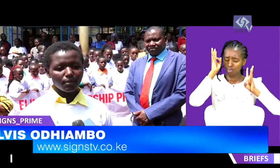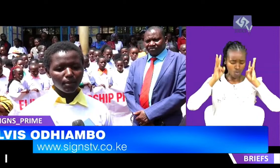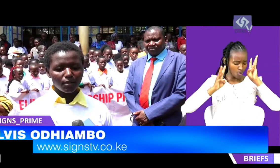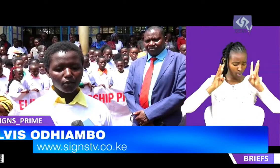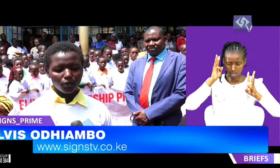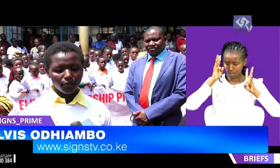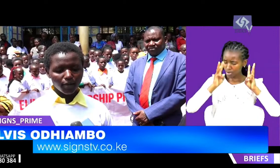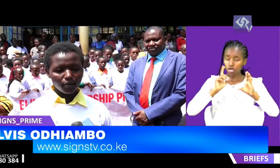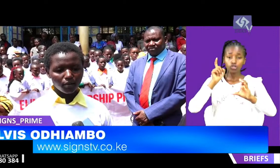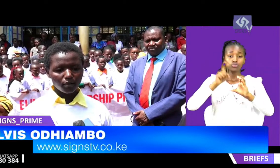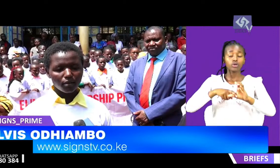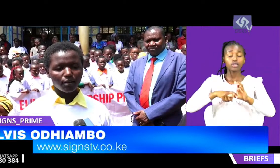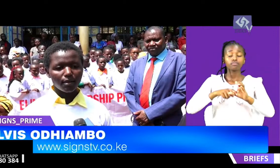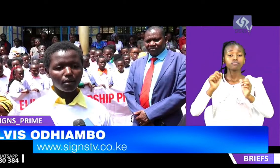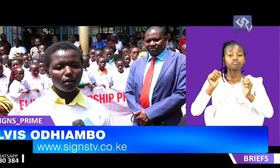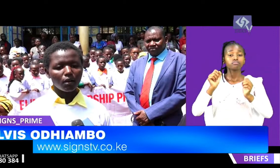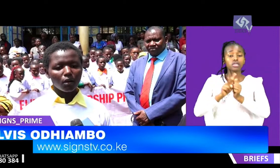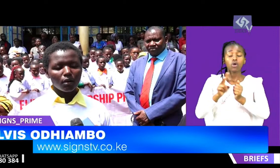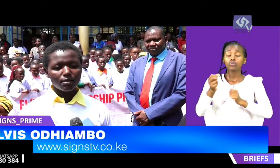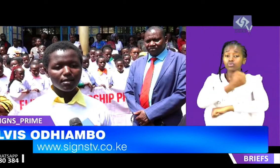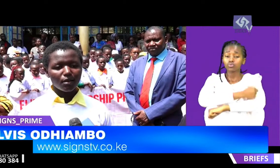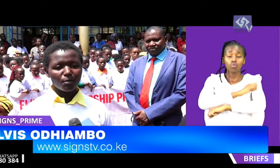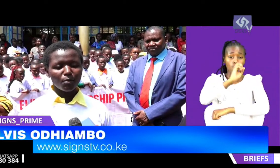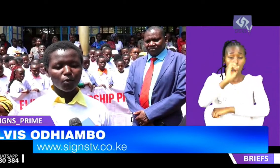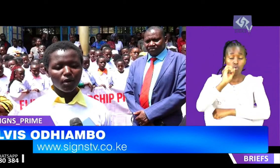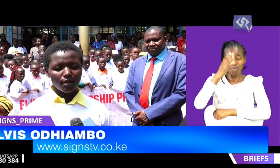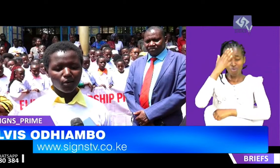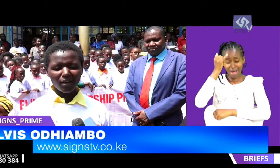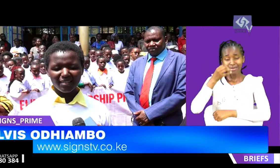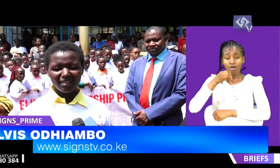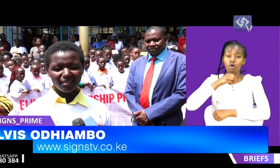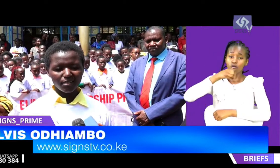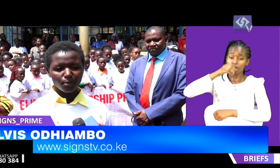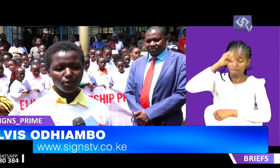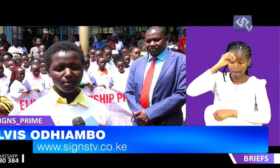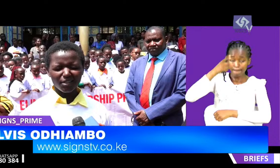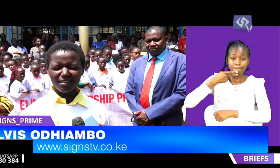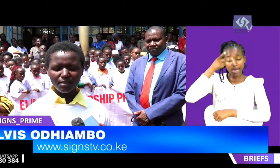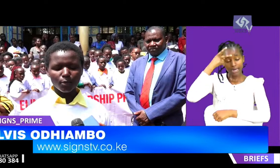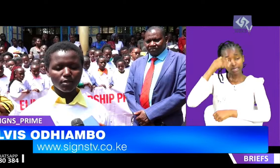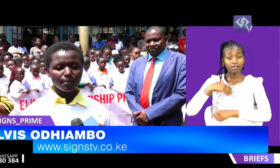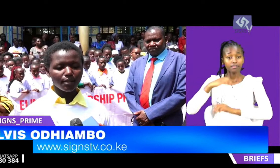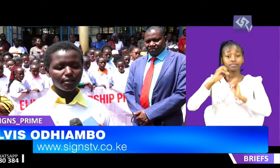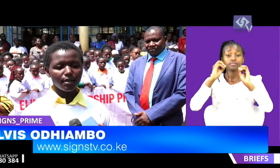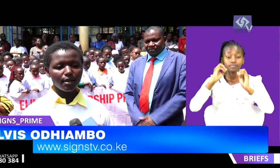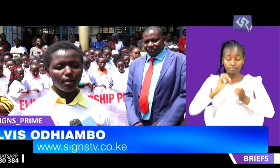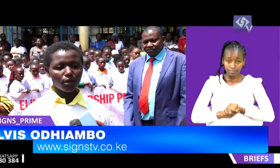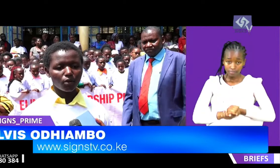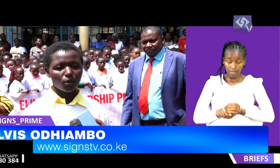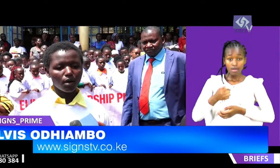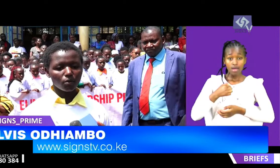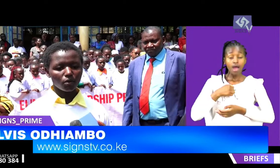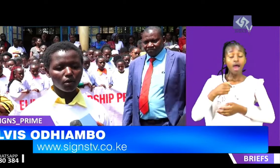mimi ni orphan, na sasa mimi huwa na take responsibility ya wadogo wangu